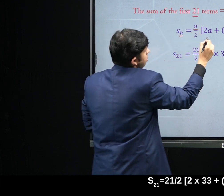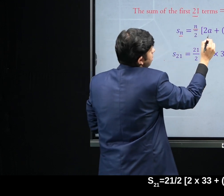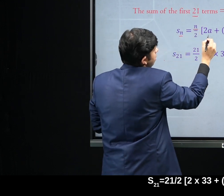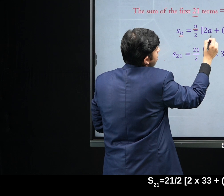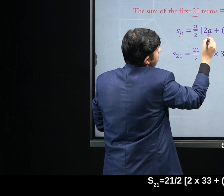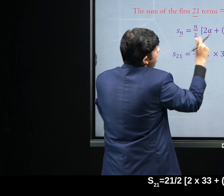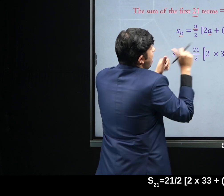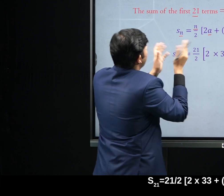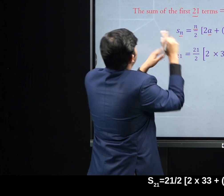into -5/2.